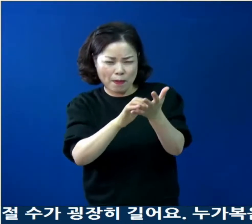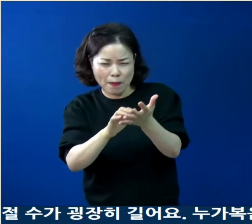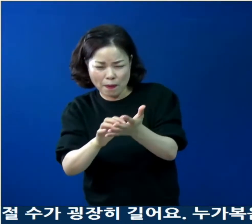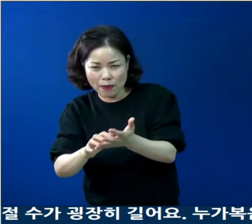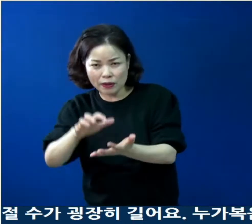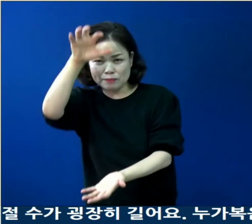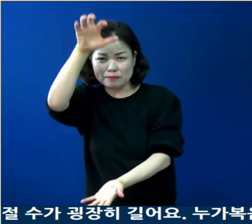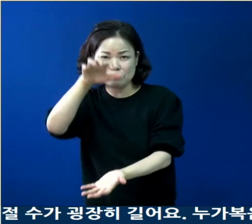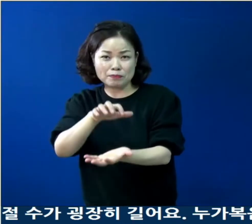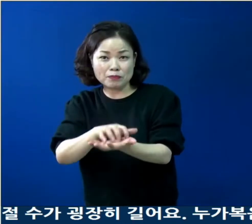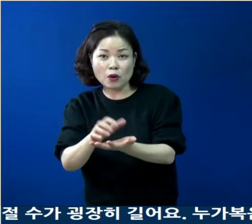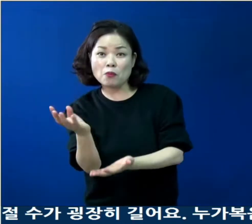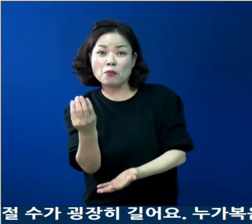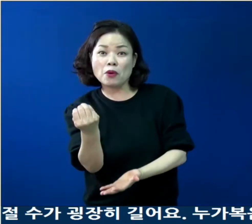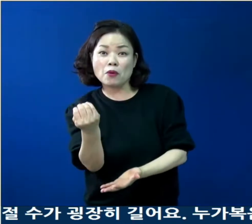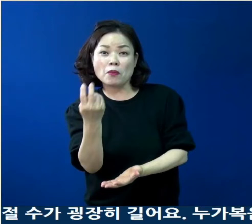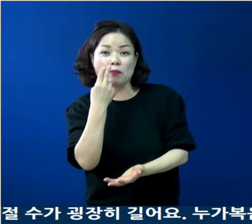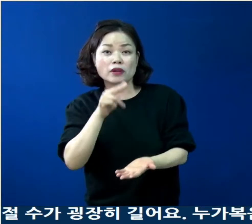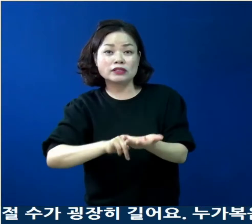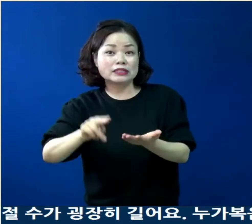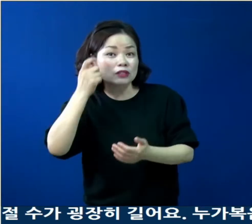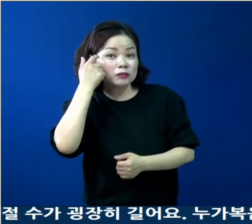총 편지를 몇 장 썼습니까?